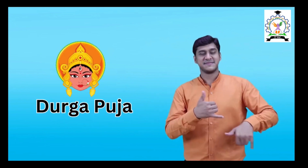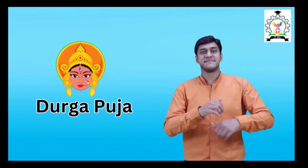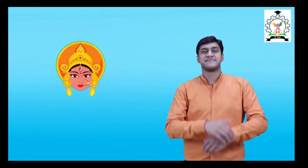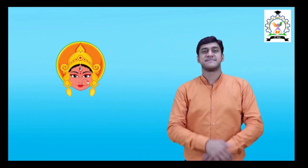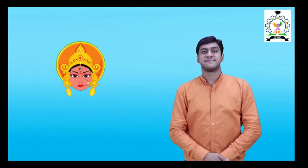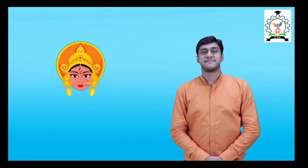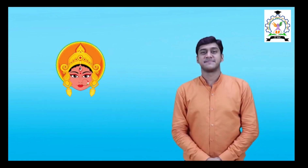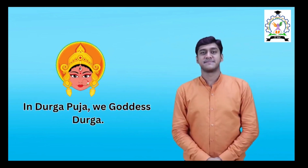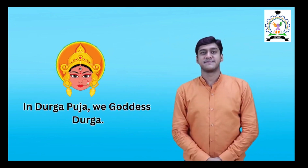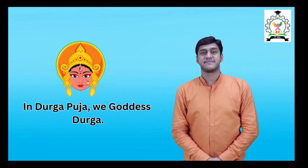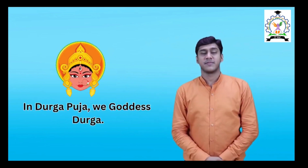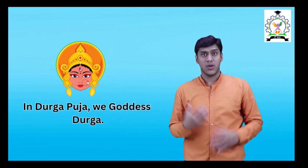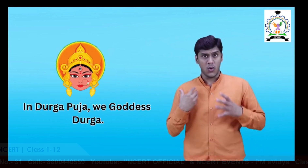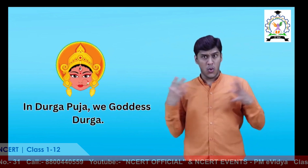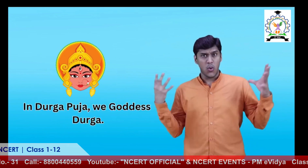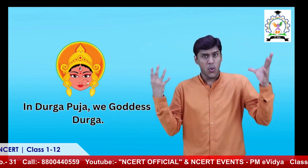दुर्गा पूजा।